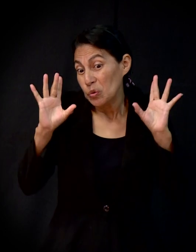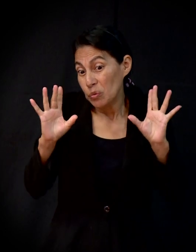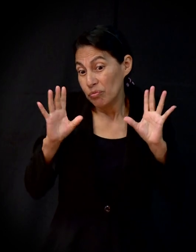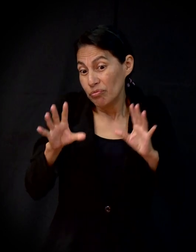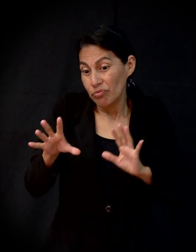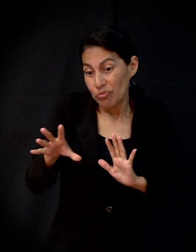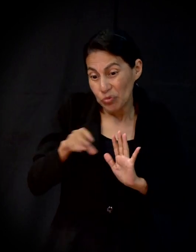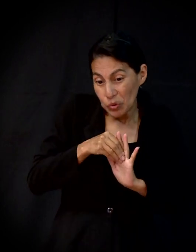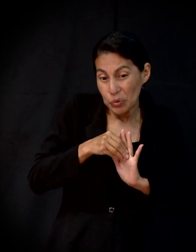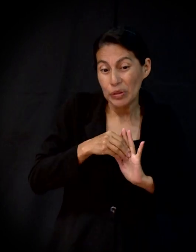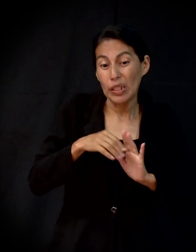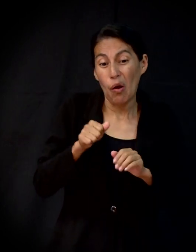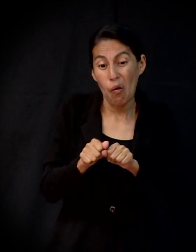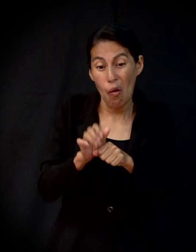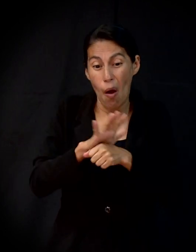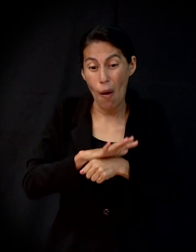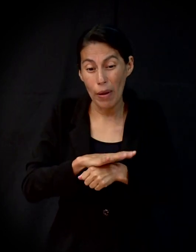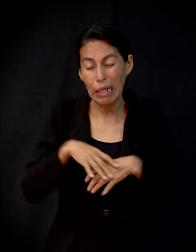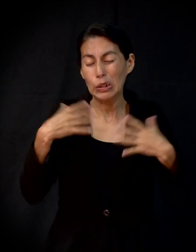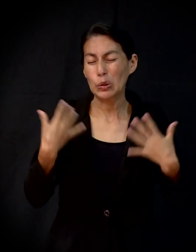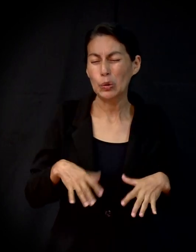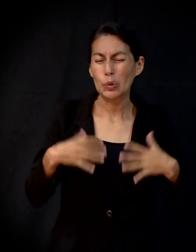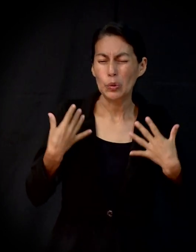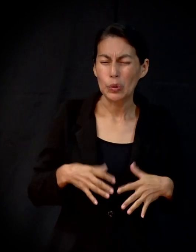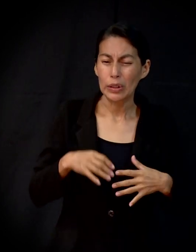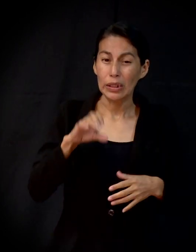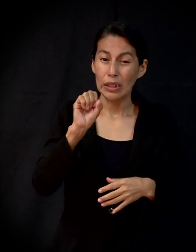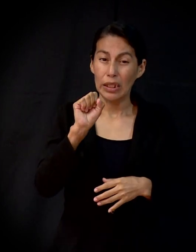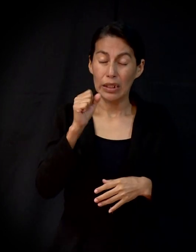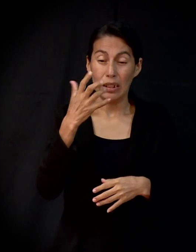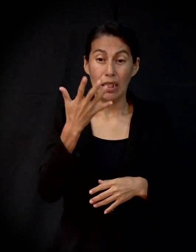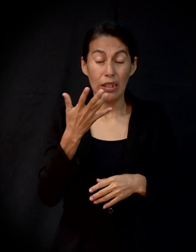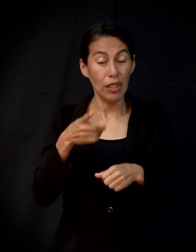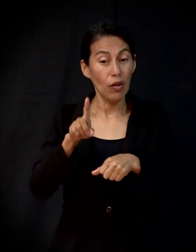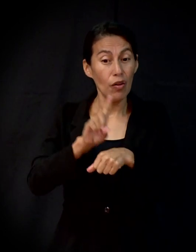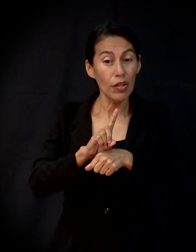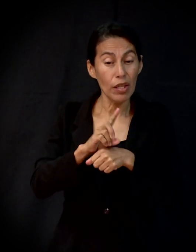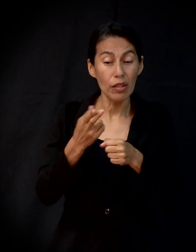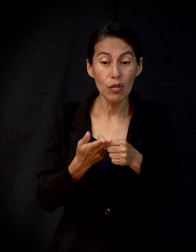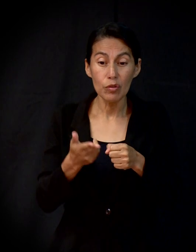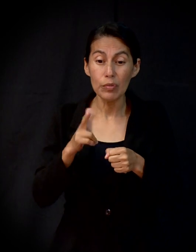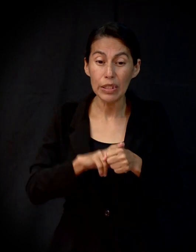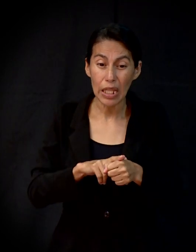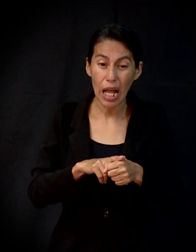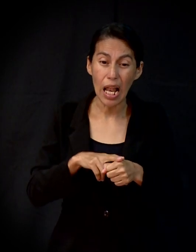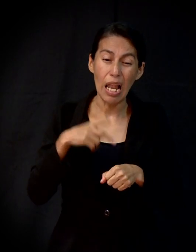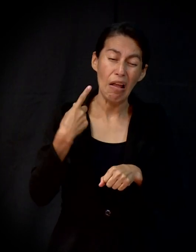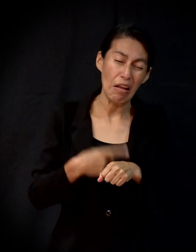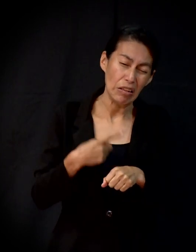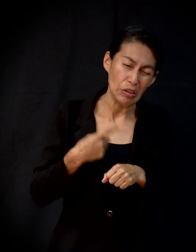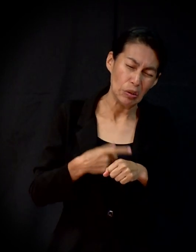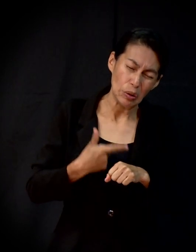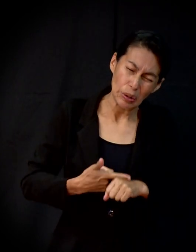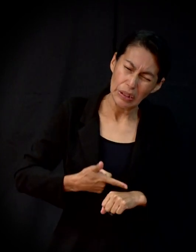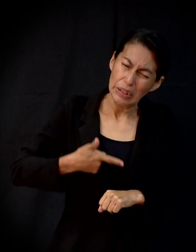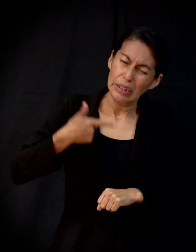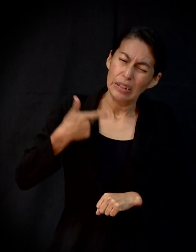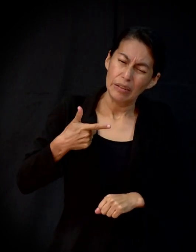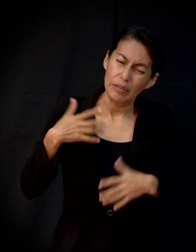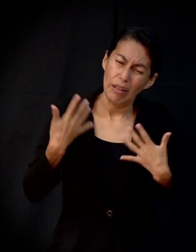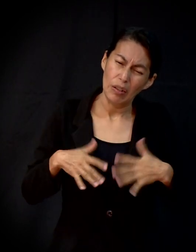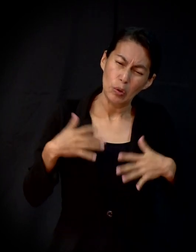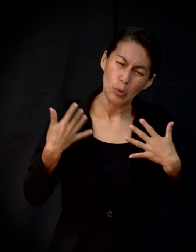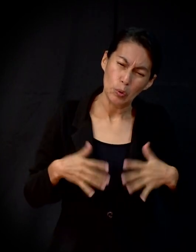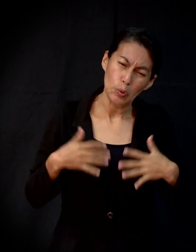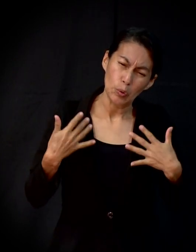Y tenemos que orar por él todos los días. Siempre es 25 días en el hospital. Necesita él de su terapia